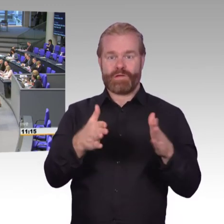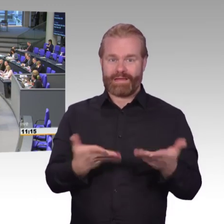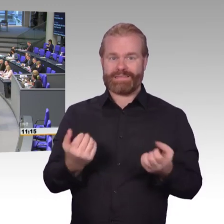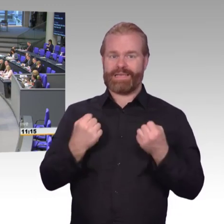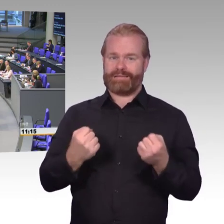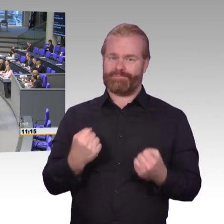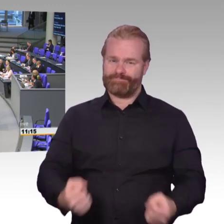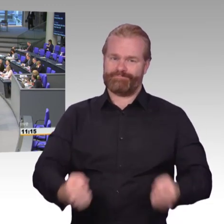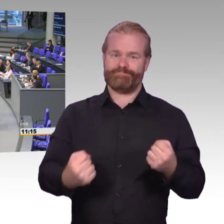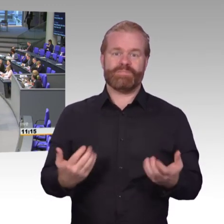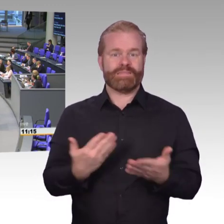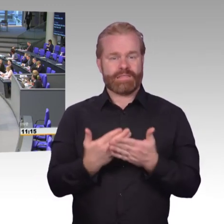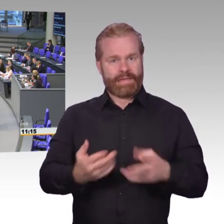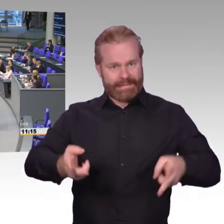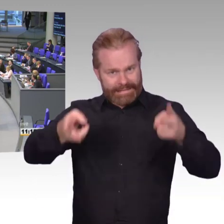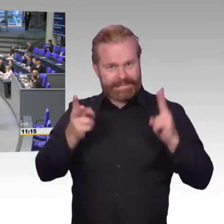Applaus